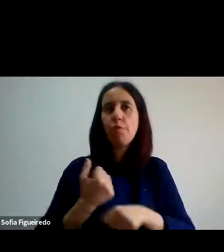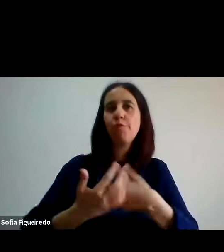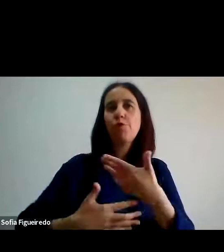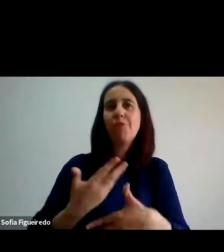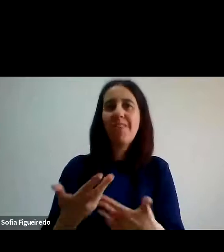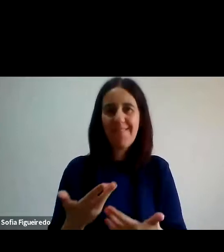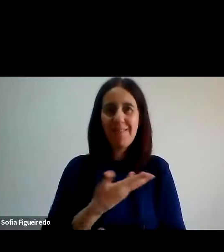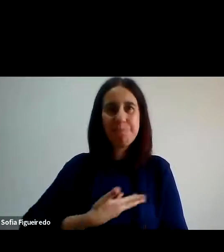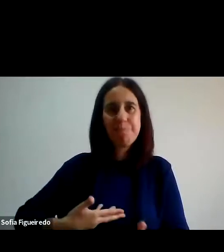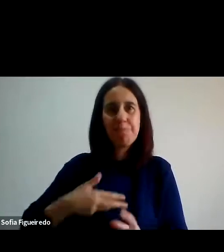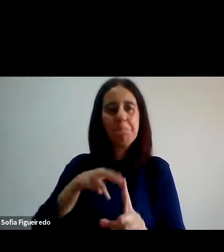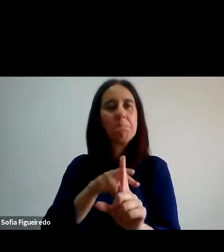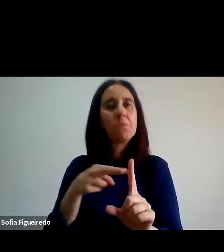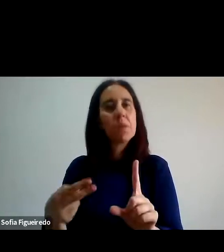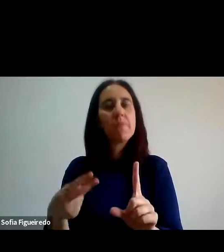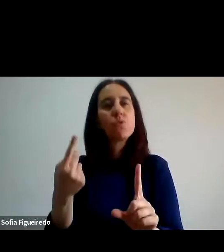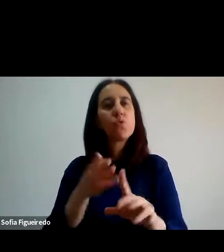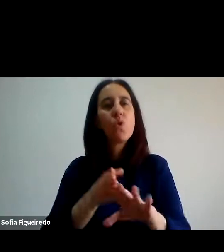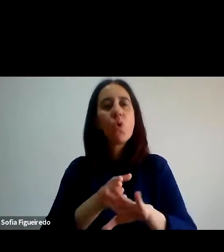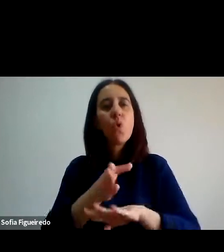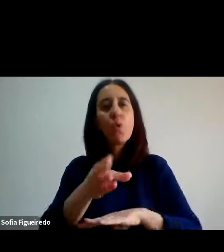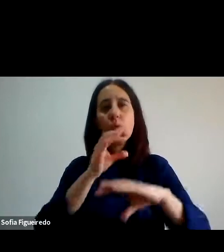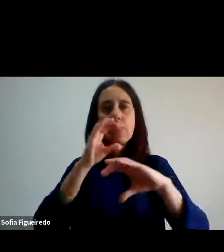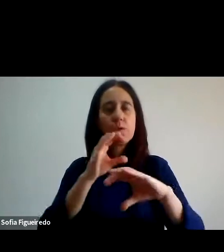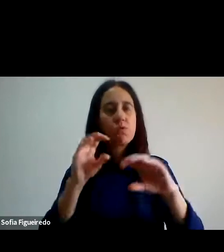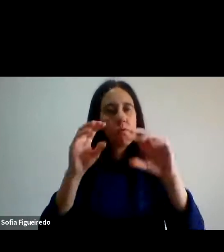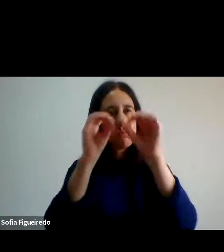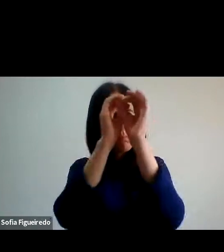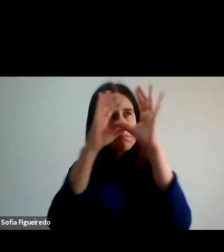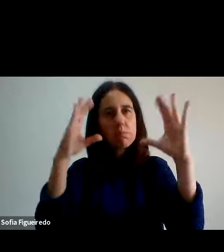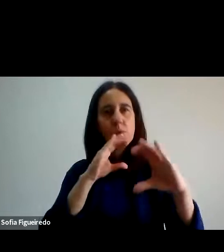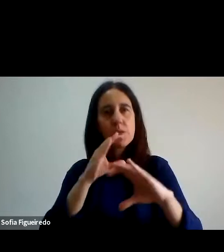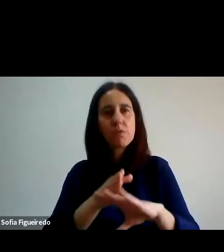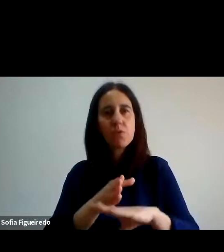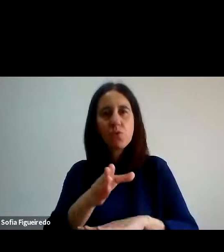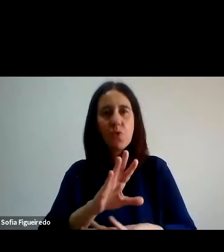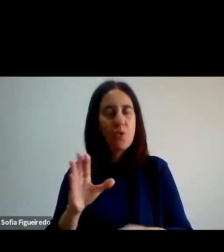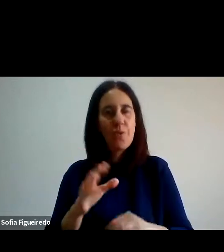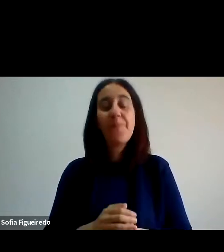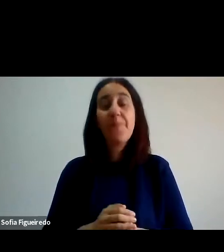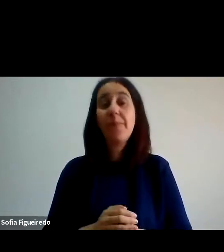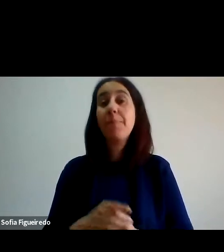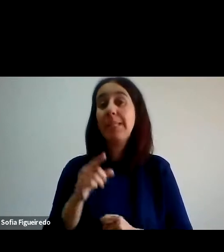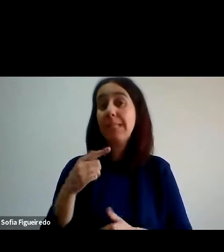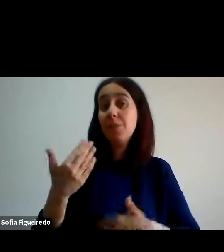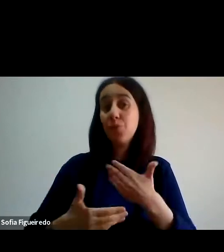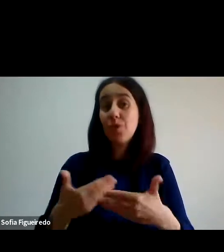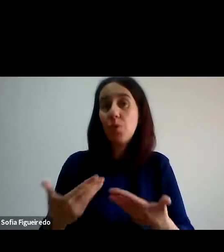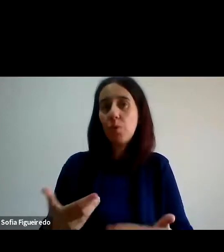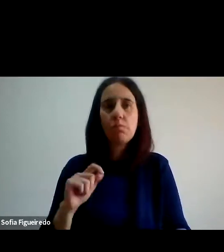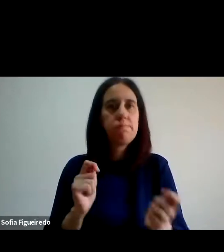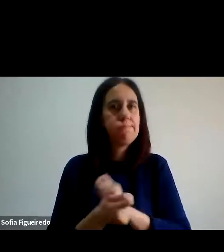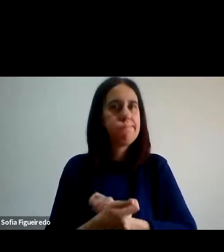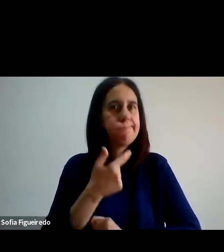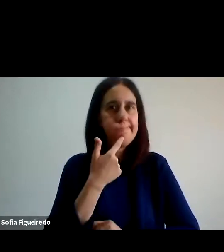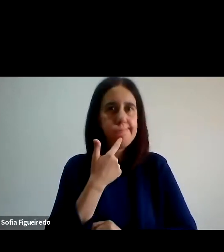que a comunicação era unidimensional. Tínhamos esta perspectiva unidimensional. Mas, obviamente, todo esse processo, hoje em dia, mudou muito.